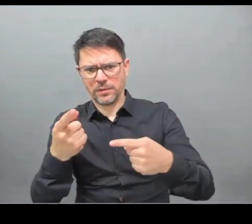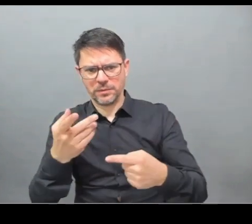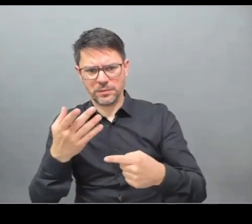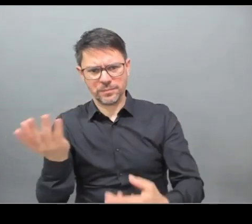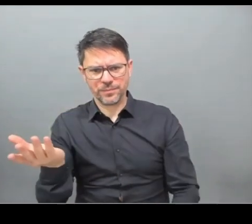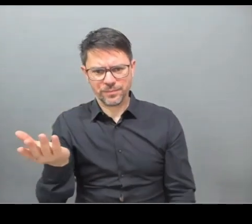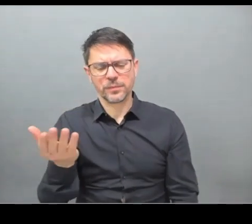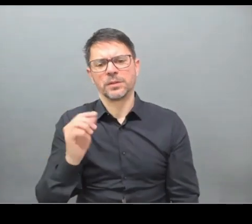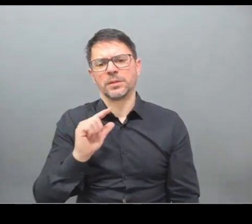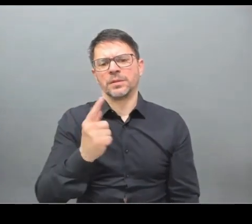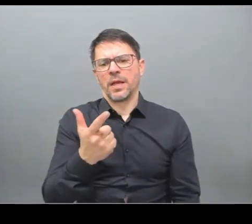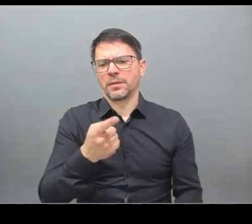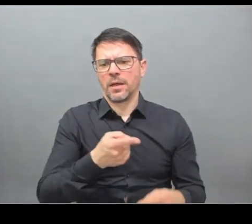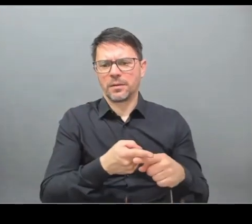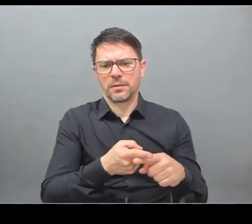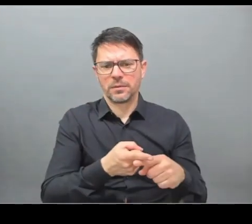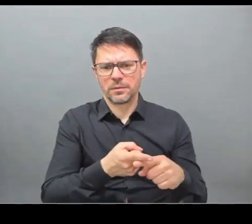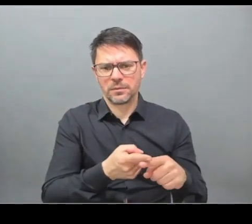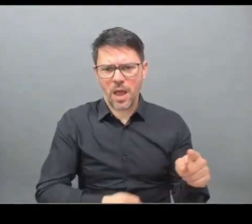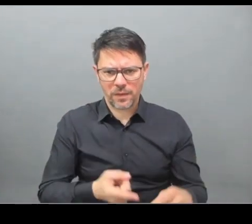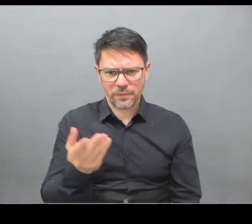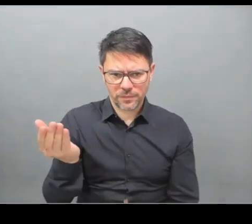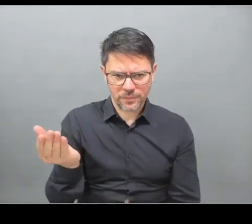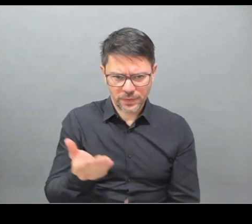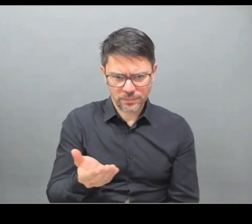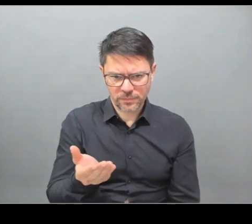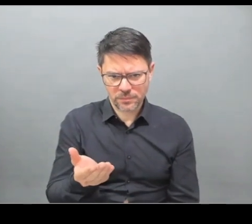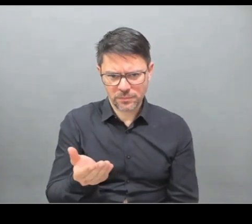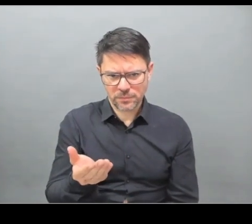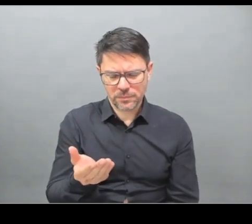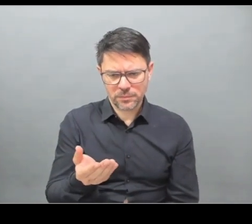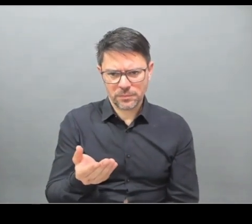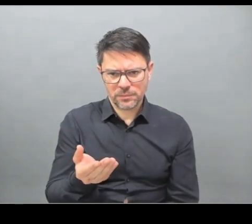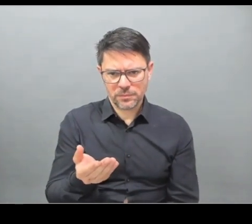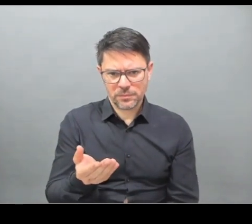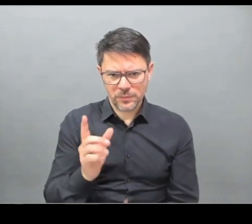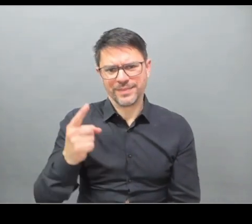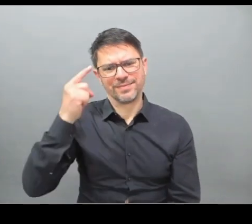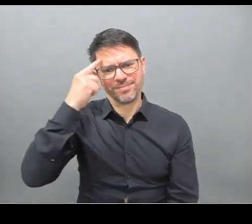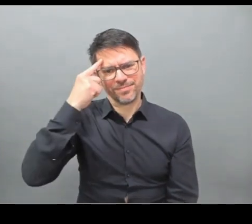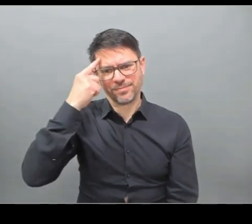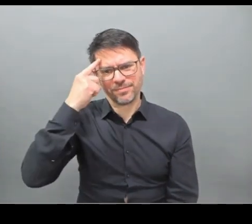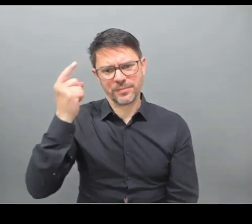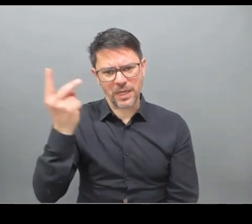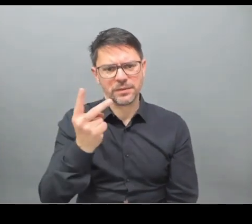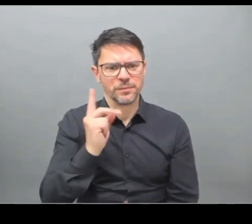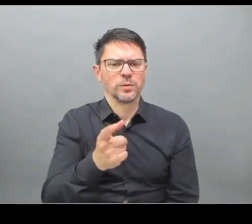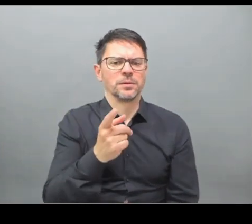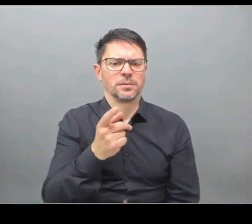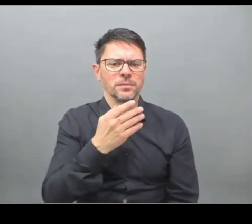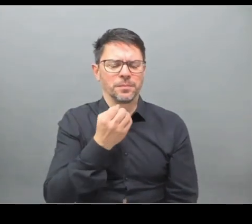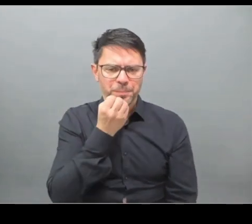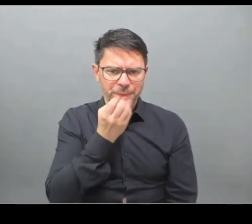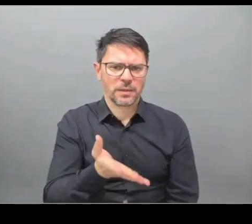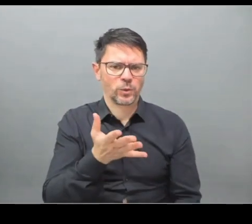parallel immer abchecken muss auf die praktische Auswirkung. Also es macht keinen Sinn, ein theoretisches Konstrukt losgelöst von